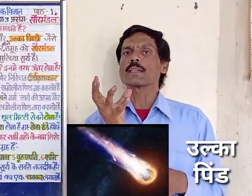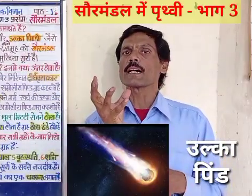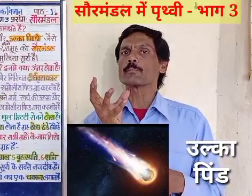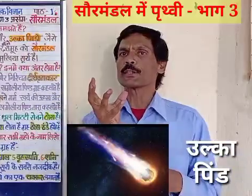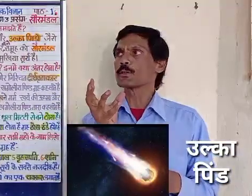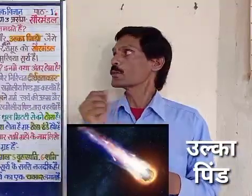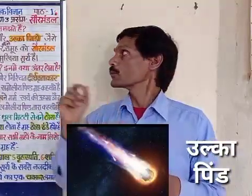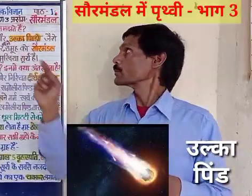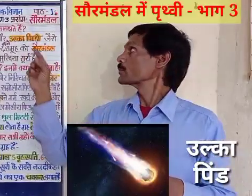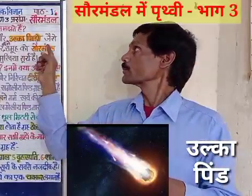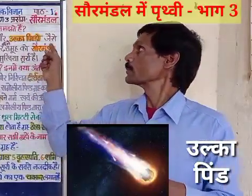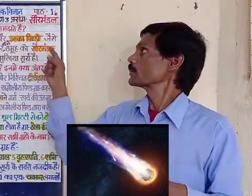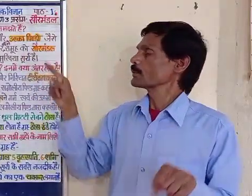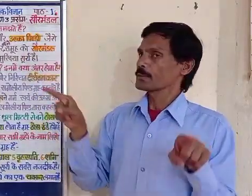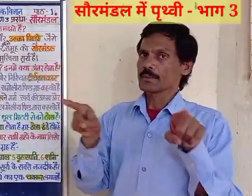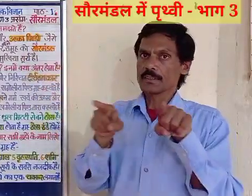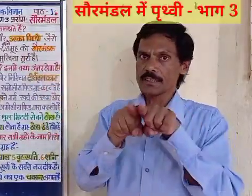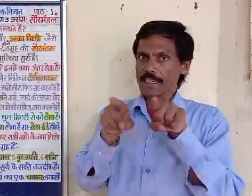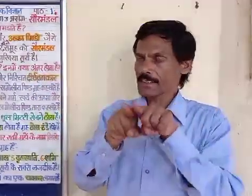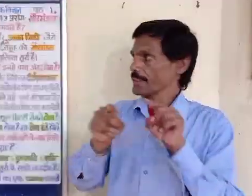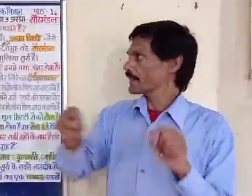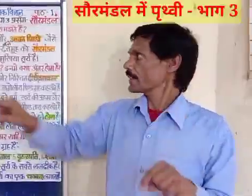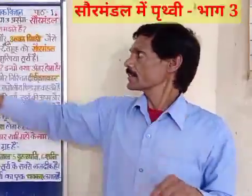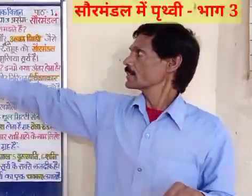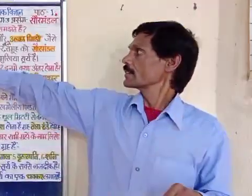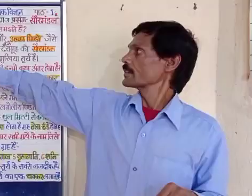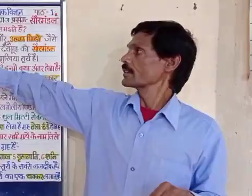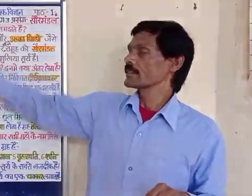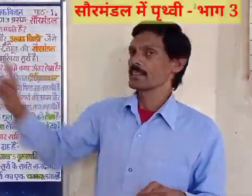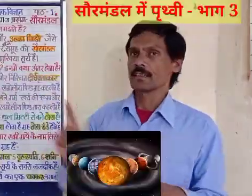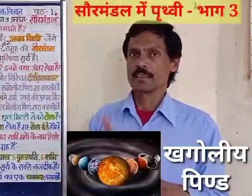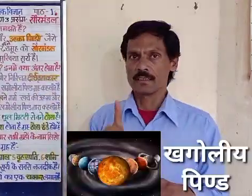उल्का पिंडों जैसे